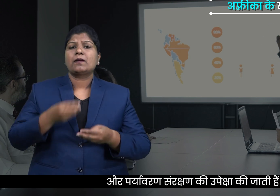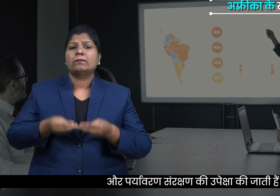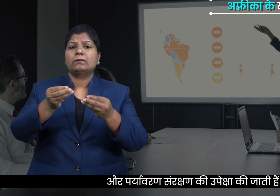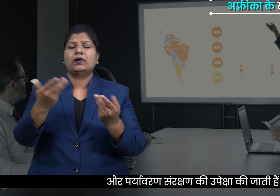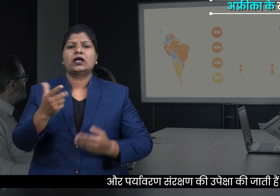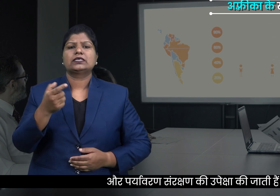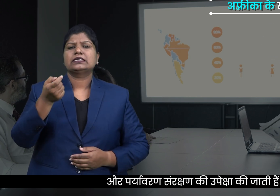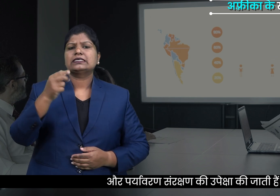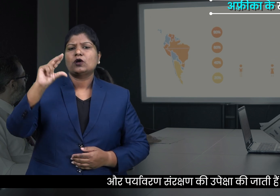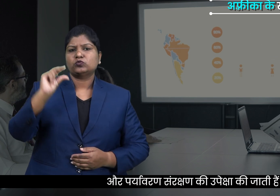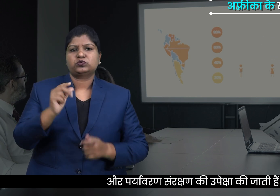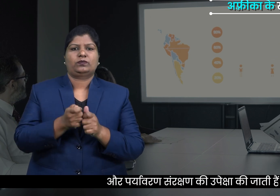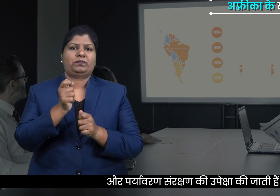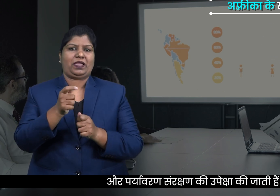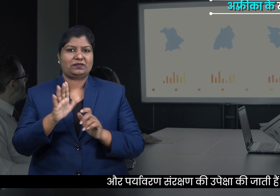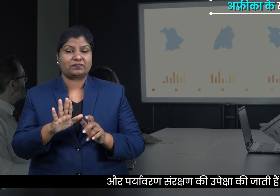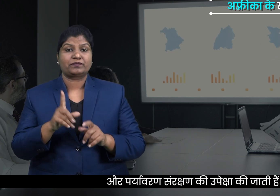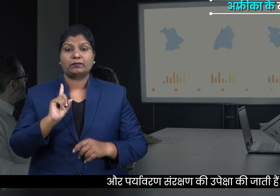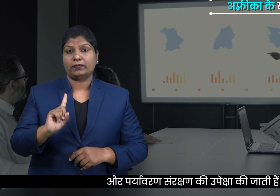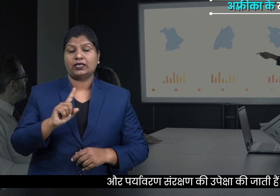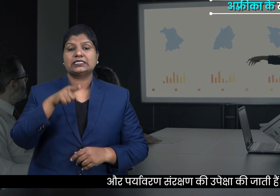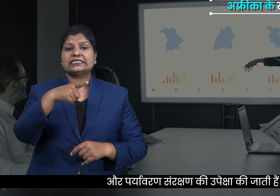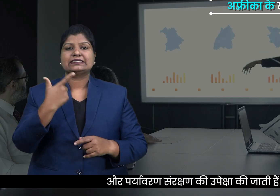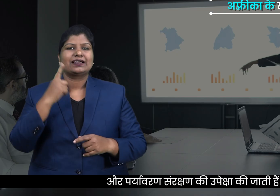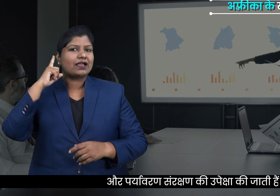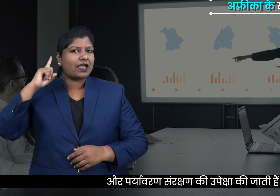की उपेक्षा की जाती है।